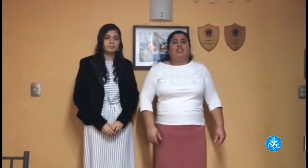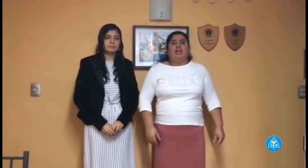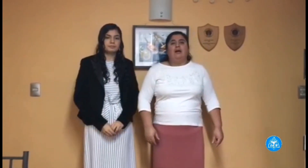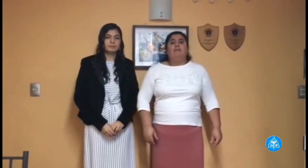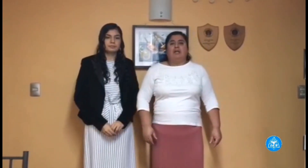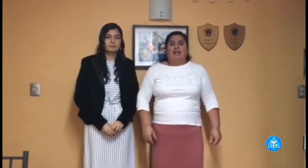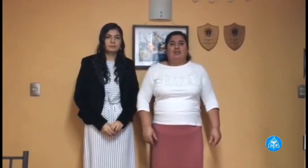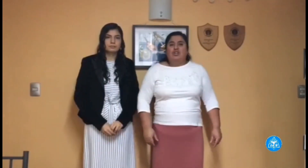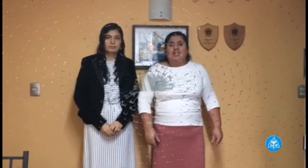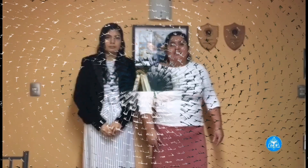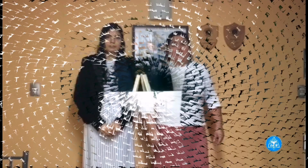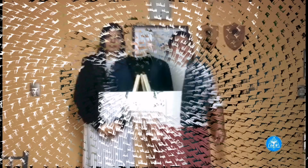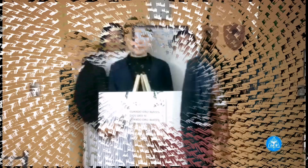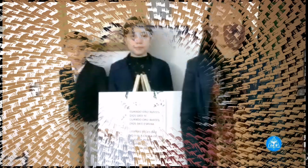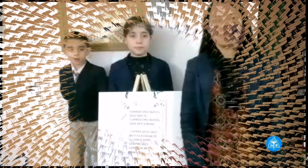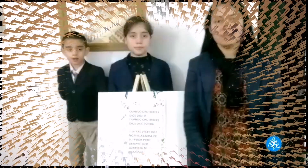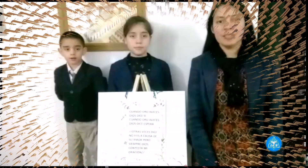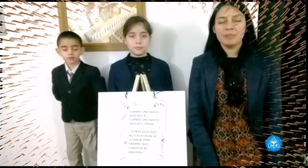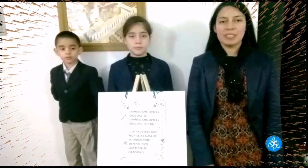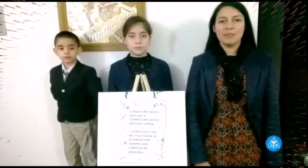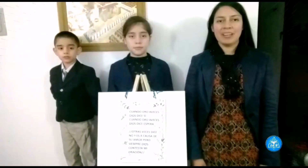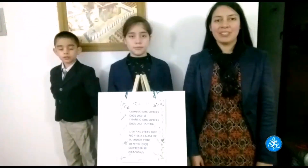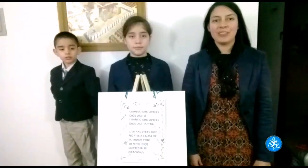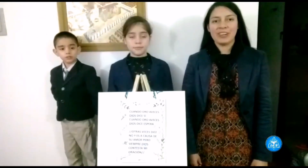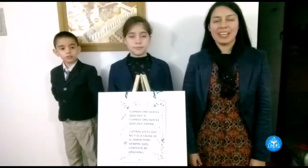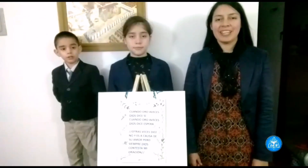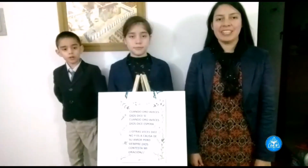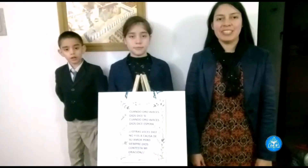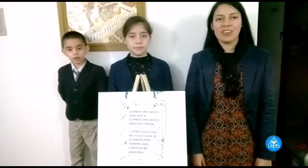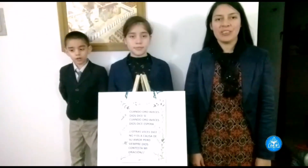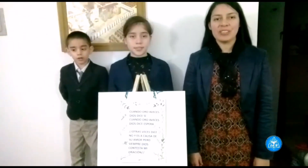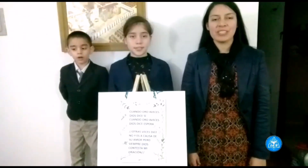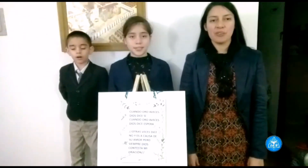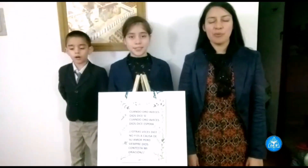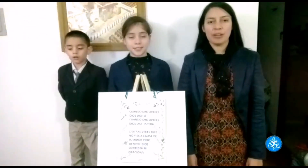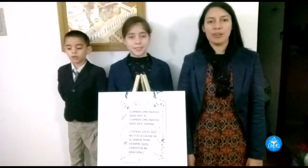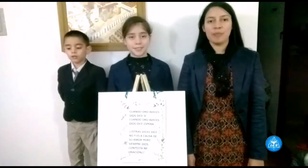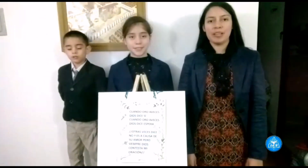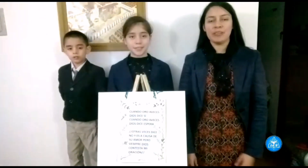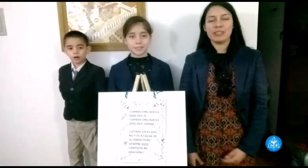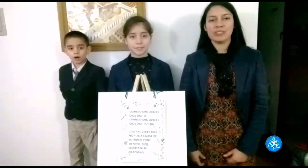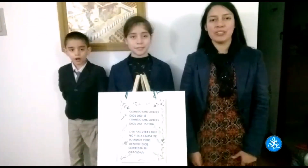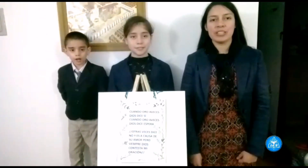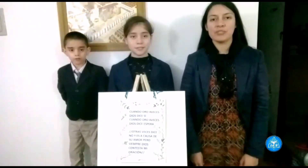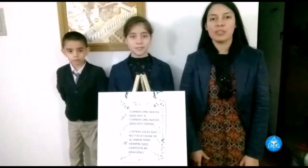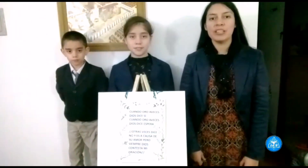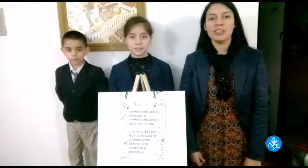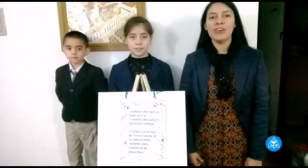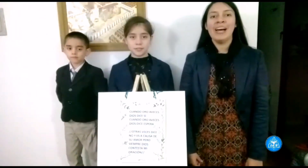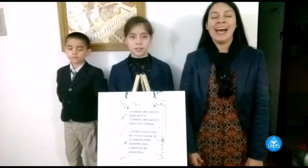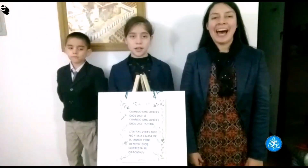sería para la gloria del Señor. Bien, mis hermanos, vamos a dar inicio a nuestro saludo en el nombre de nuestro Señor Jesucristo.